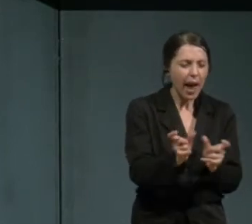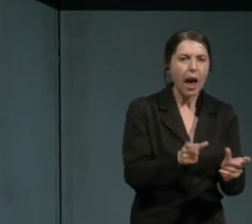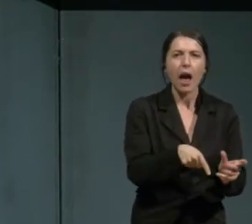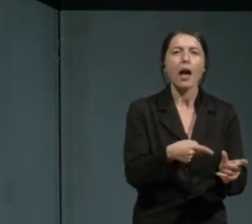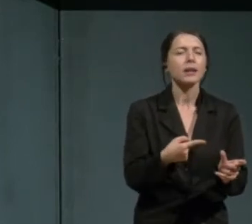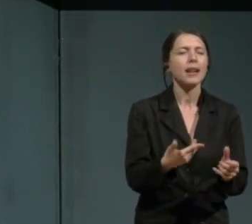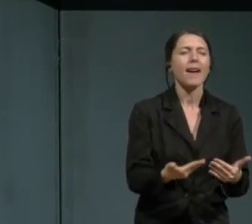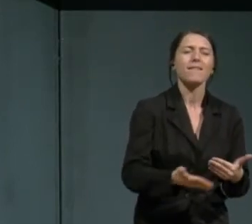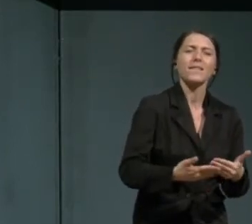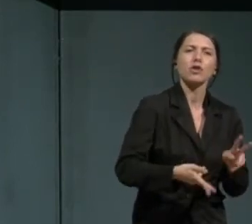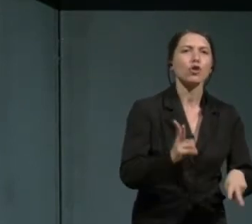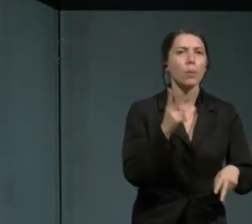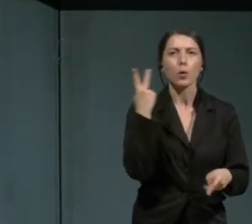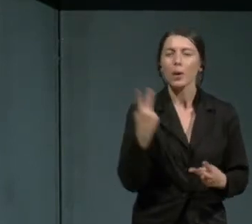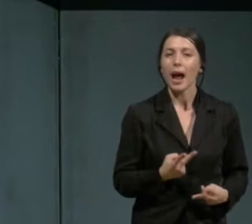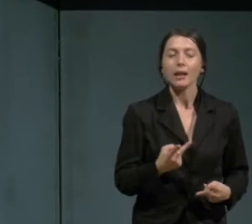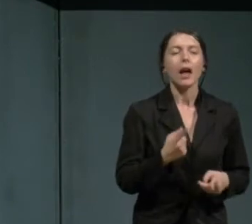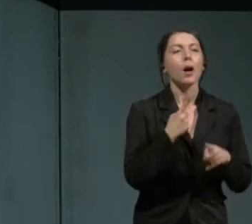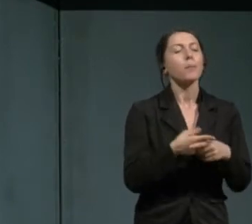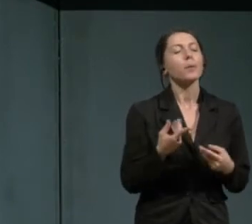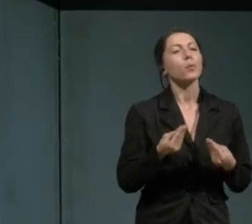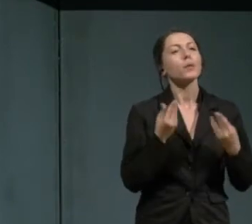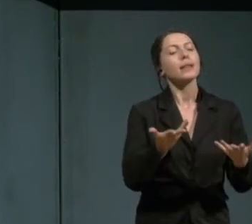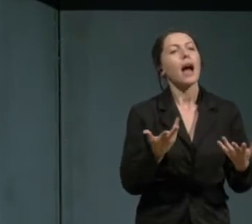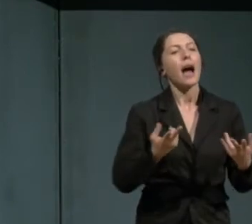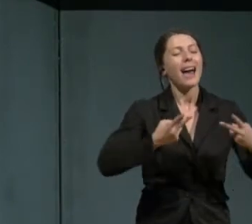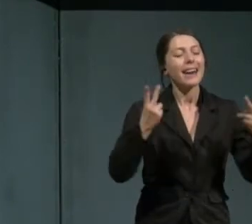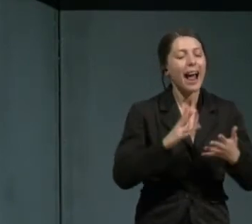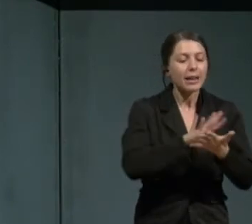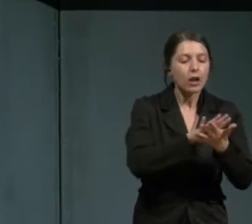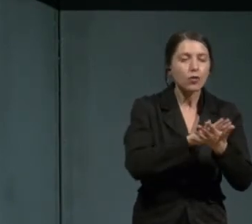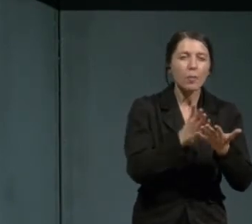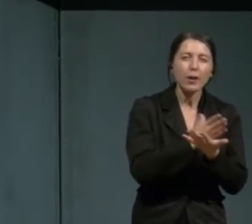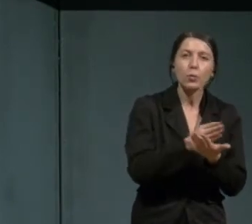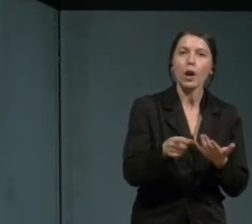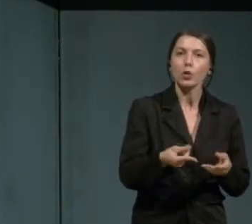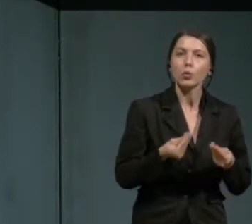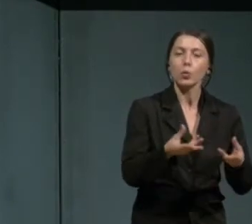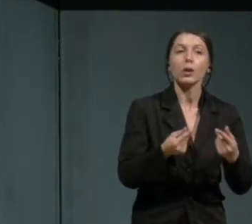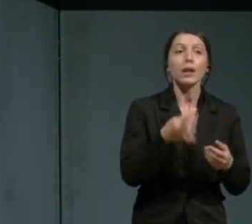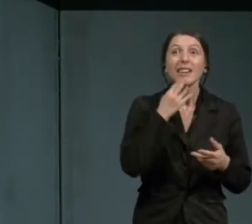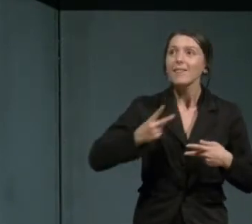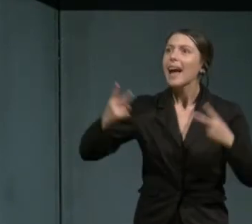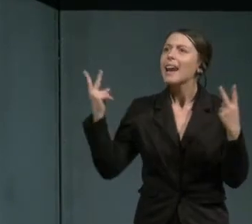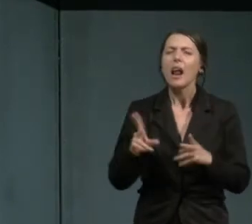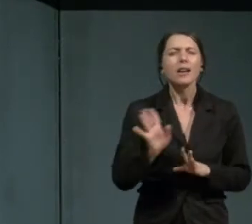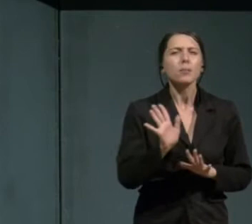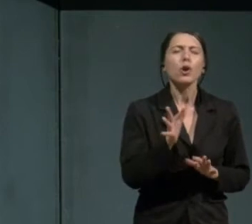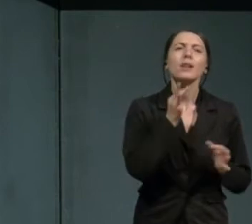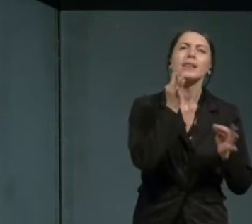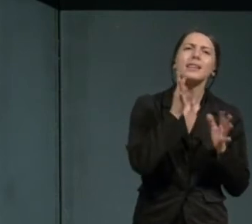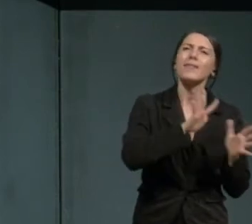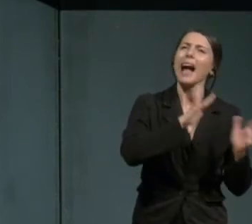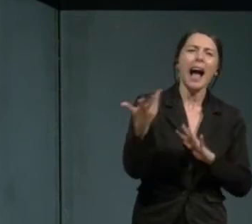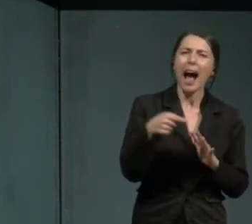possibile della realtà e per restituire al meglio la realtà in tutte le sue sfumature che non vuol dire necessariamente realismo ma vuol dire un'altra se